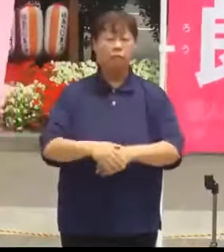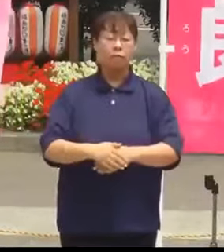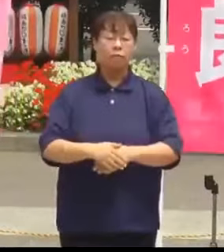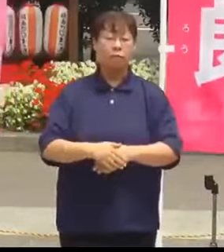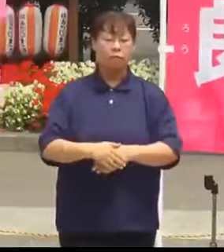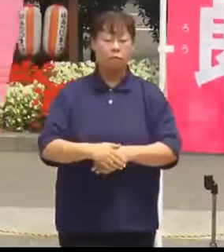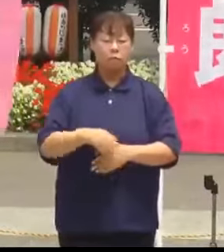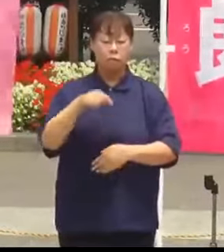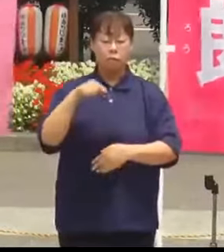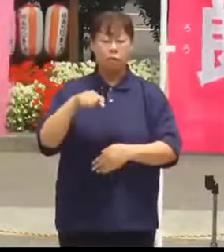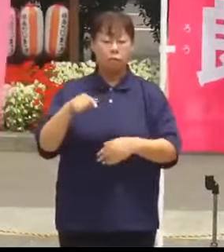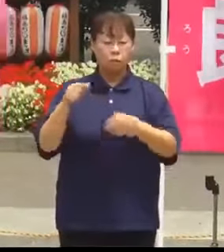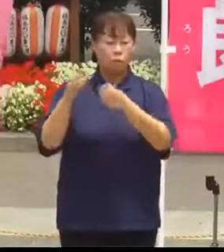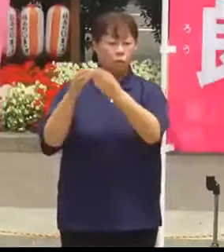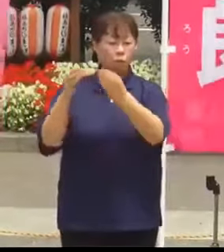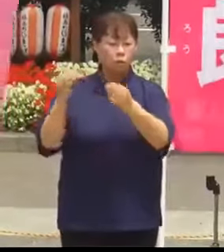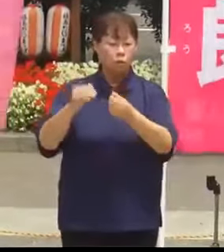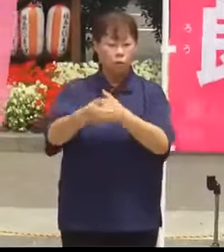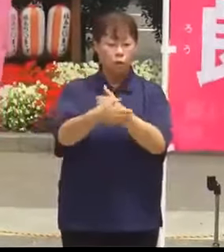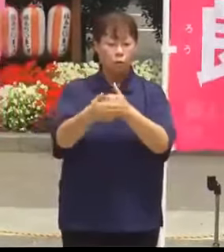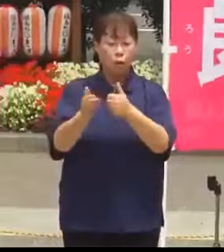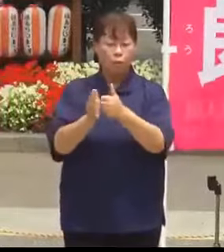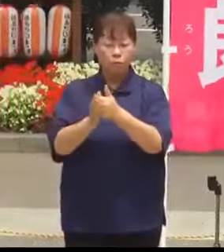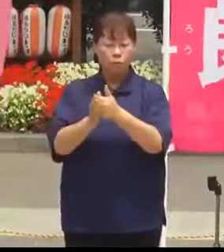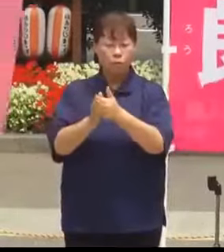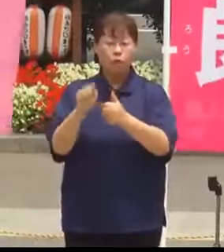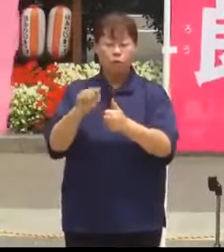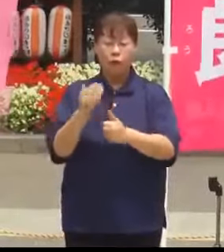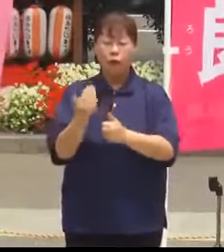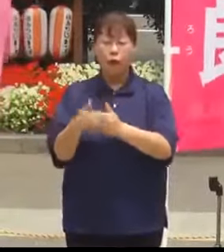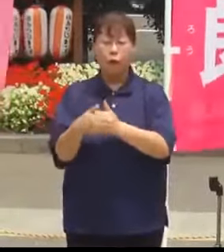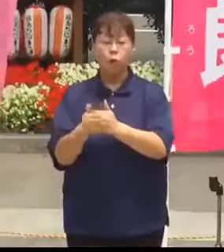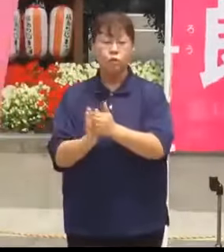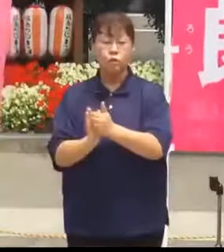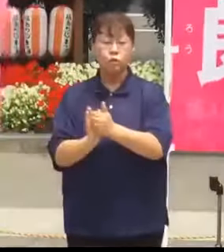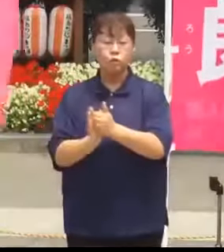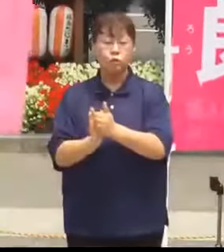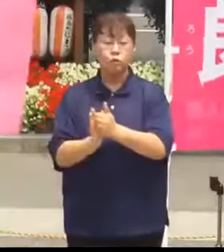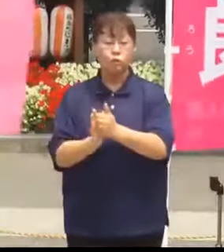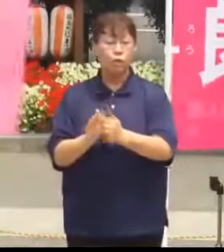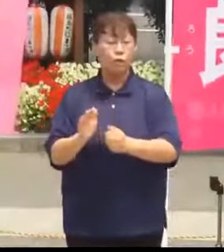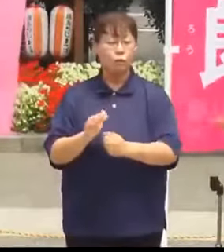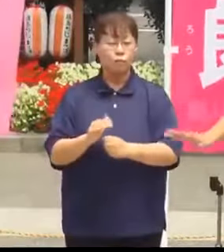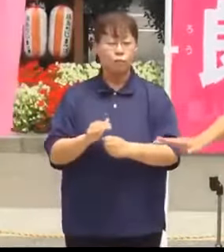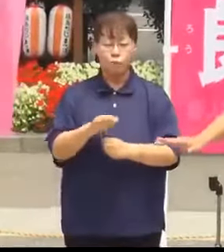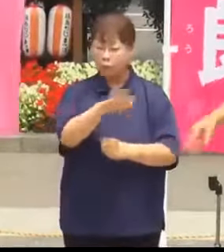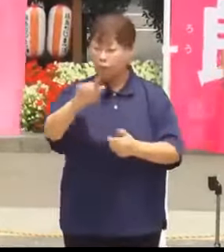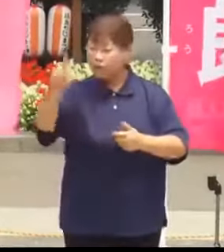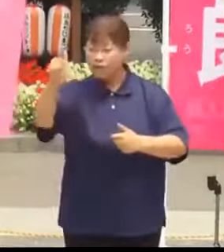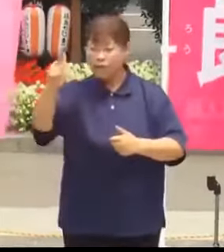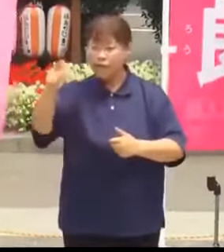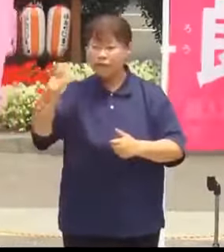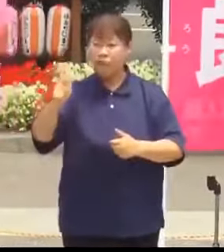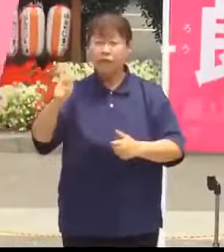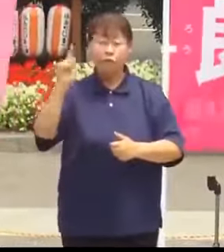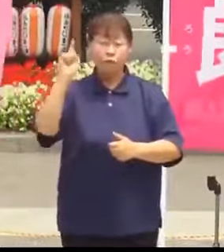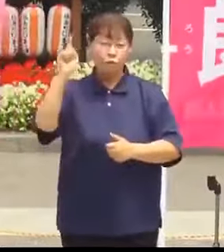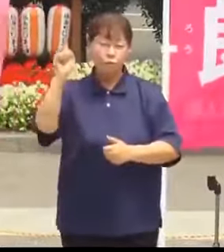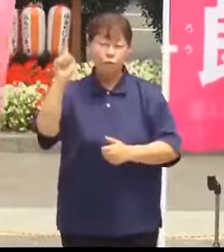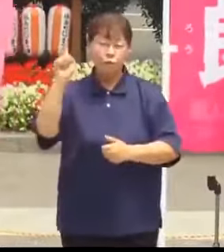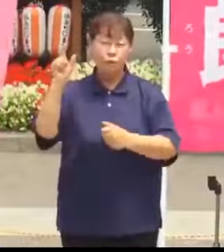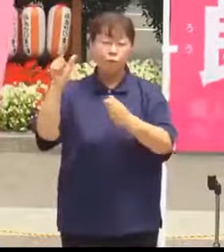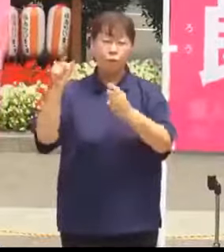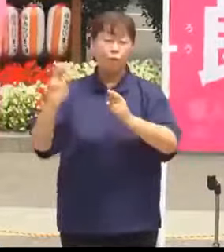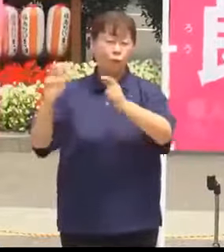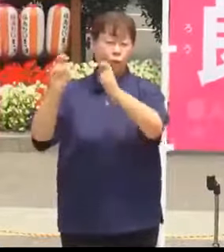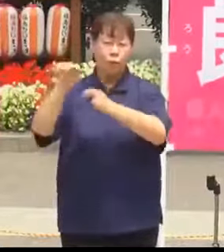この国を守るのが保守といわれるものじゃないのでもあなたたち新たなし皆さんじゃないですよ彼ら